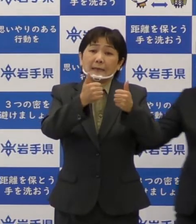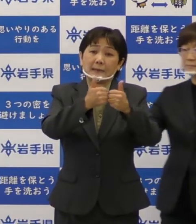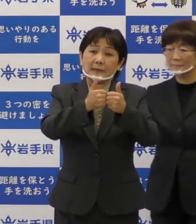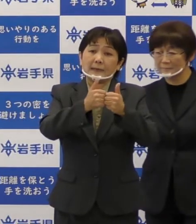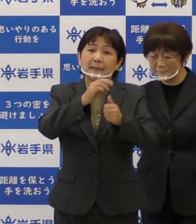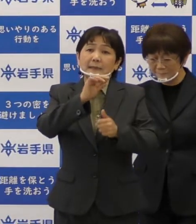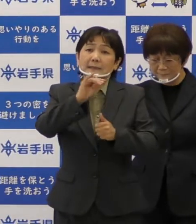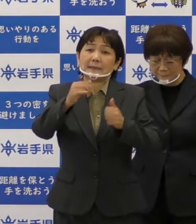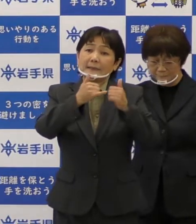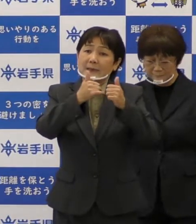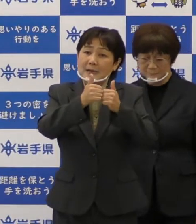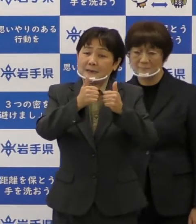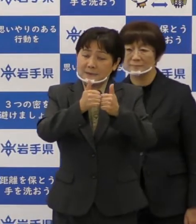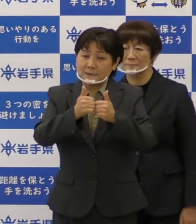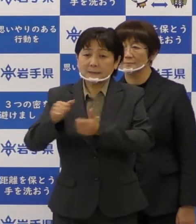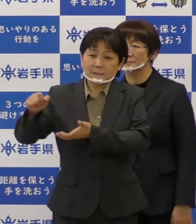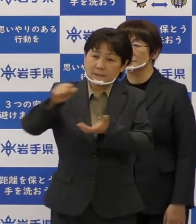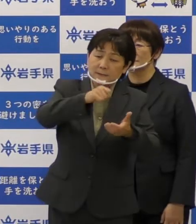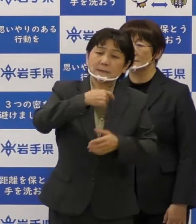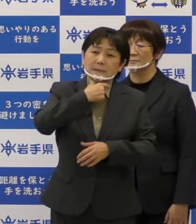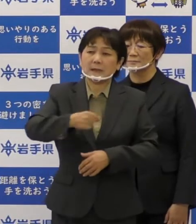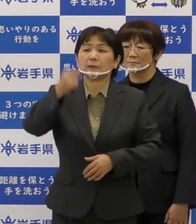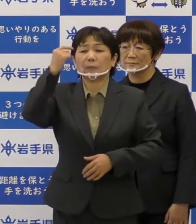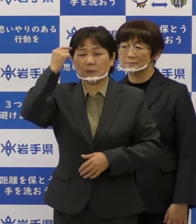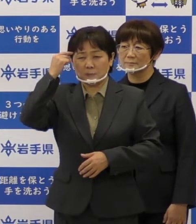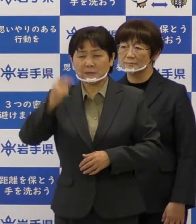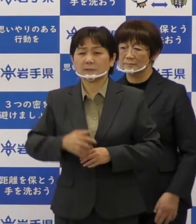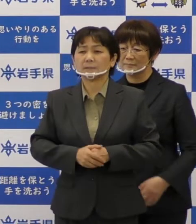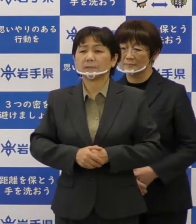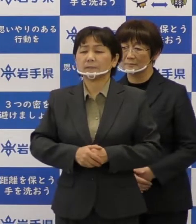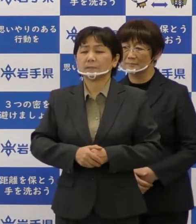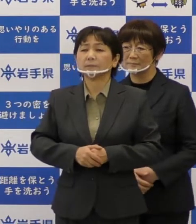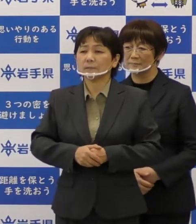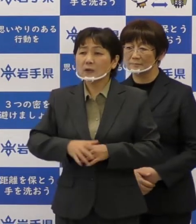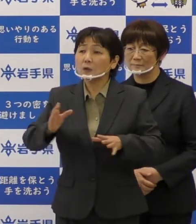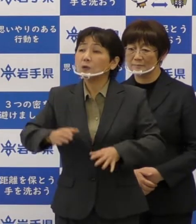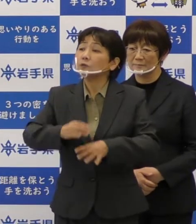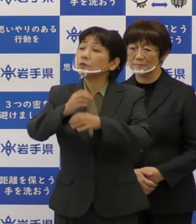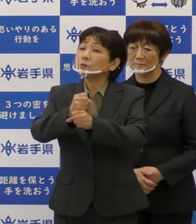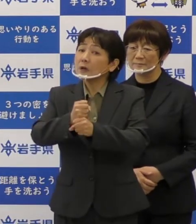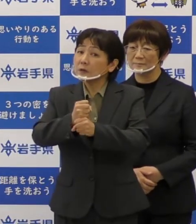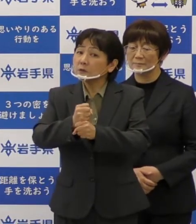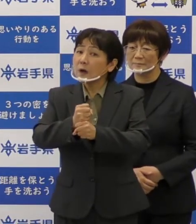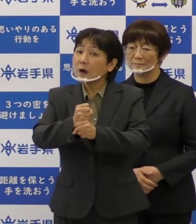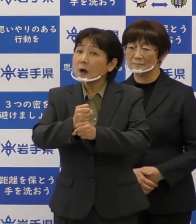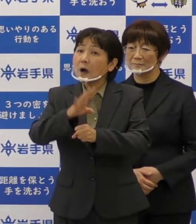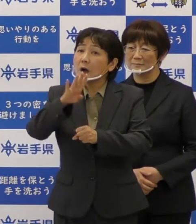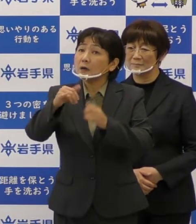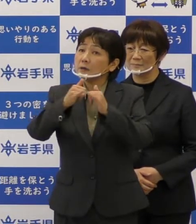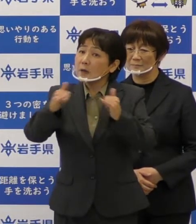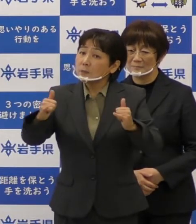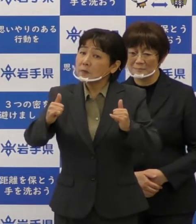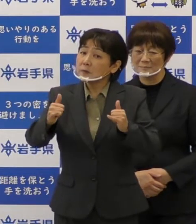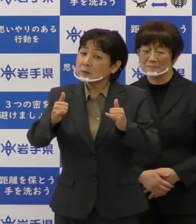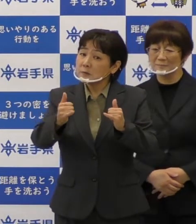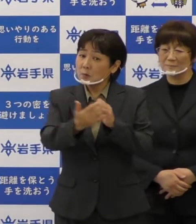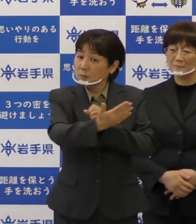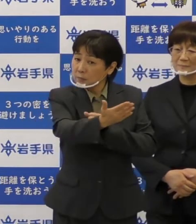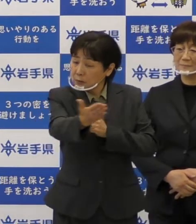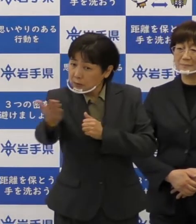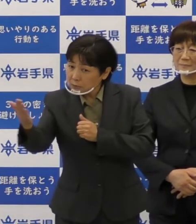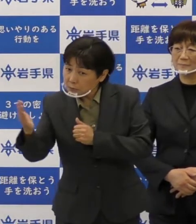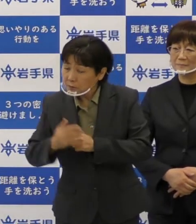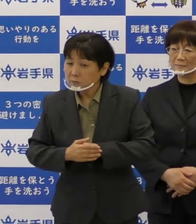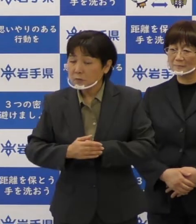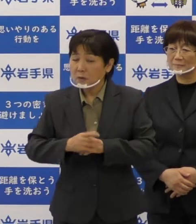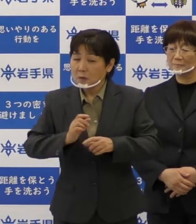です。県民に対してその対策についてのこの方法をより厳しく提言する必要があるという方ですか。